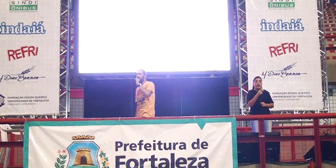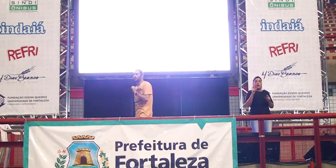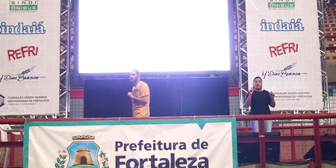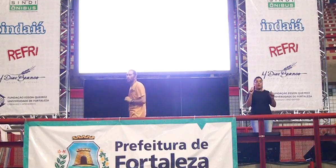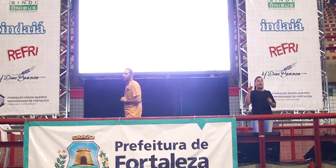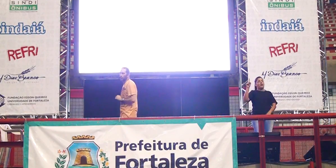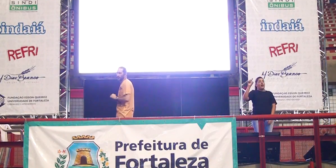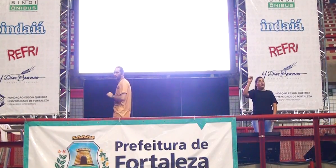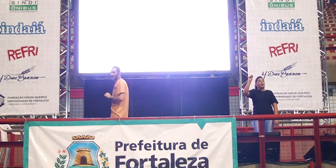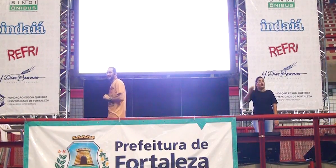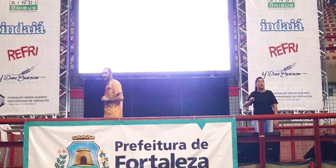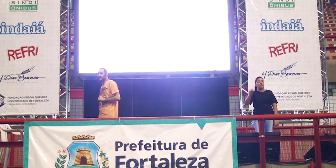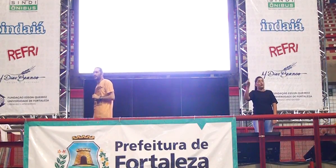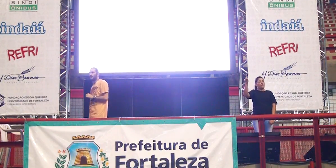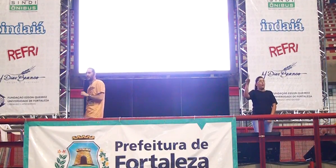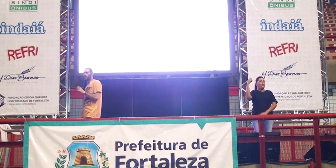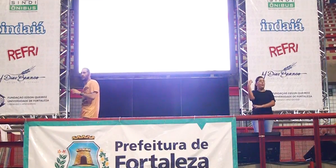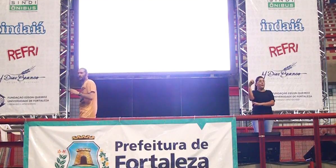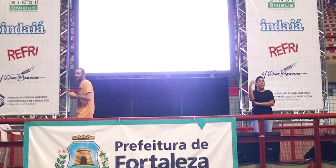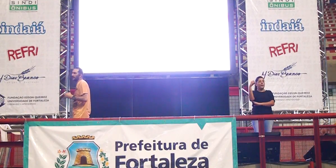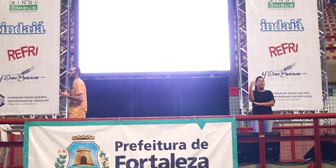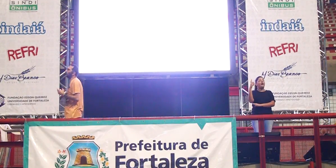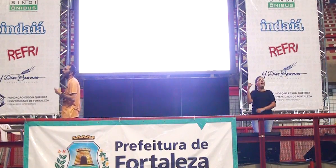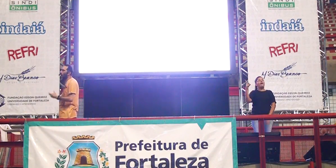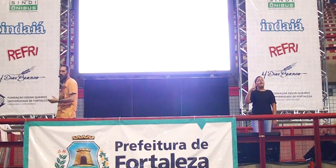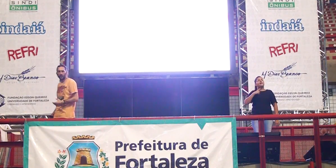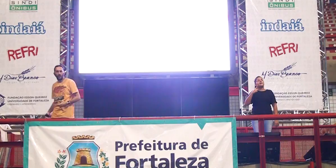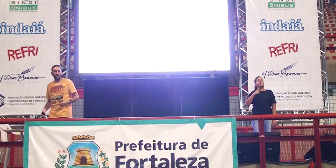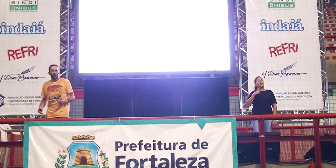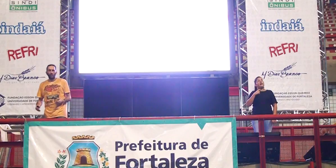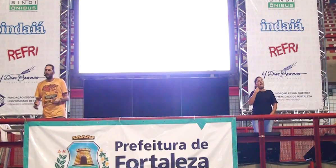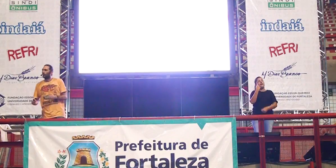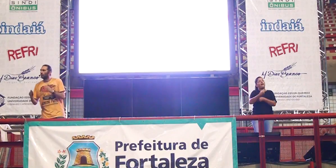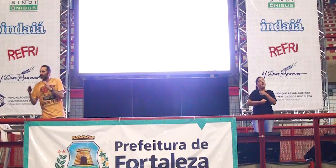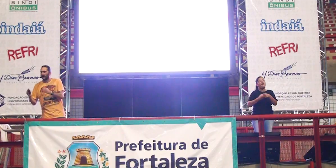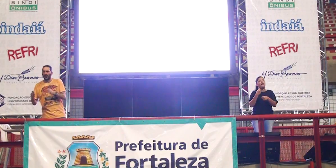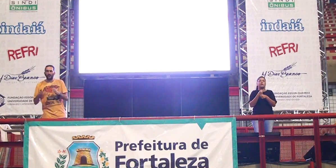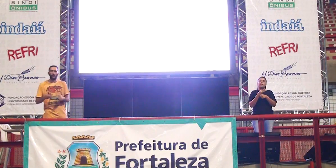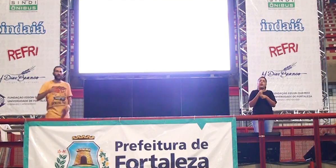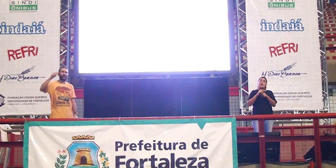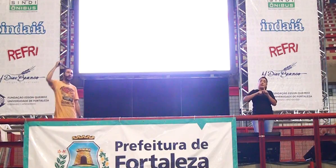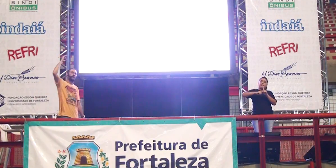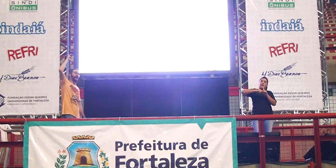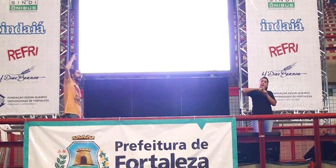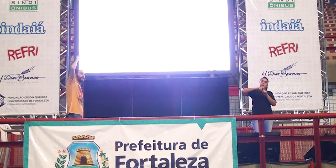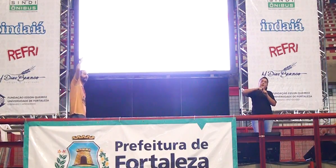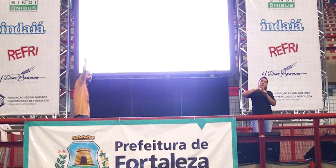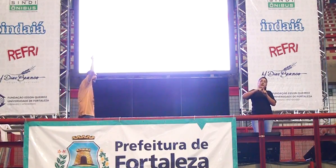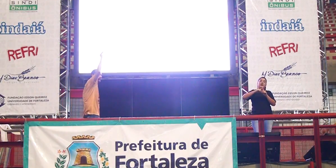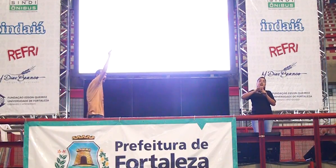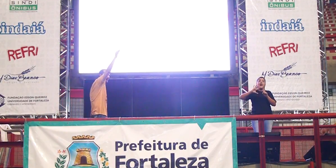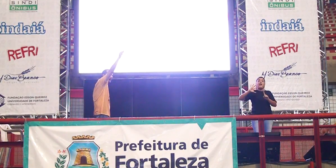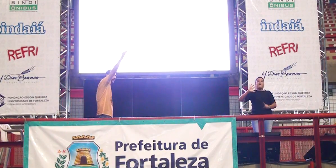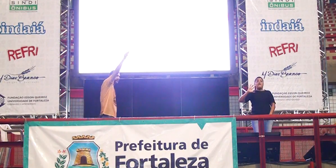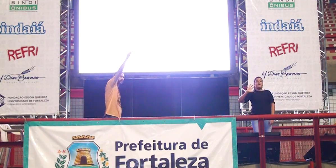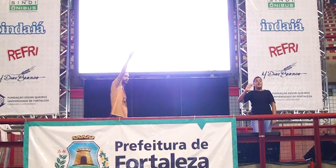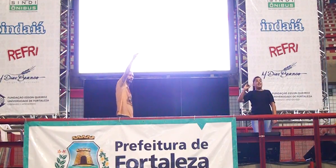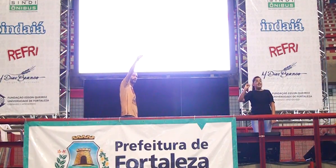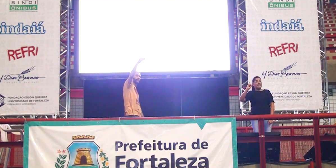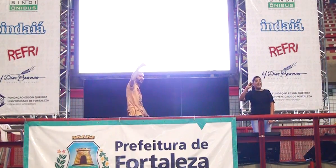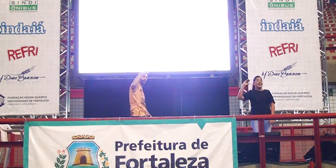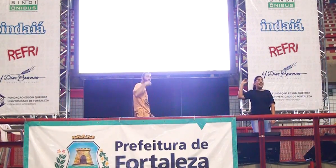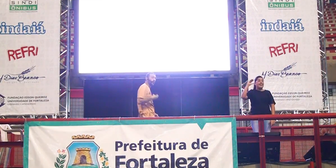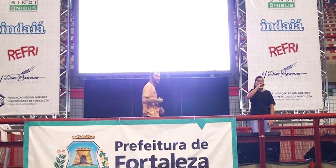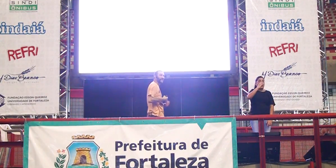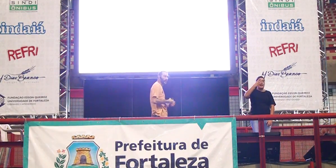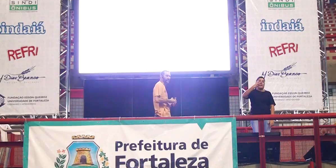no Rio Grande do Sul nós temos uma grande amplitude térmica anual, cuja temperatura chega no verão a 39 graus e